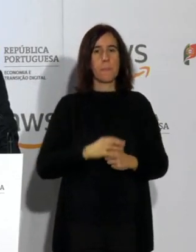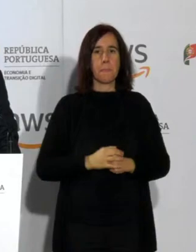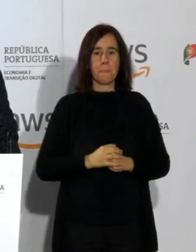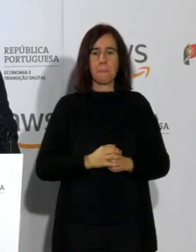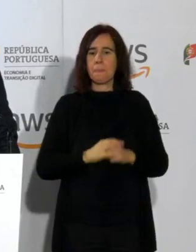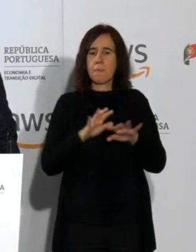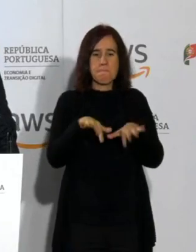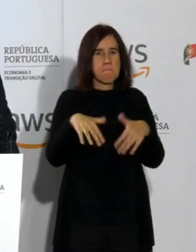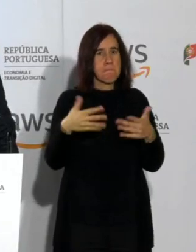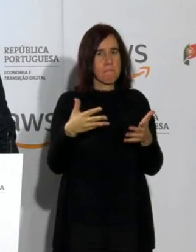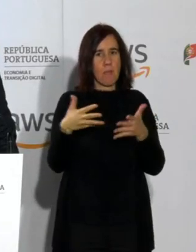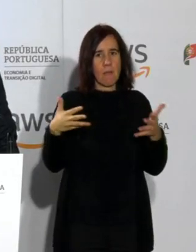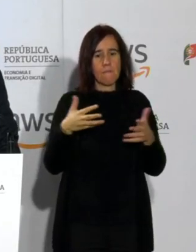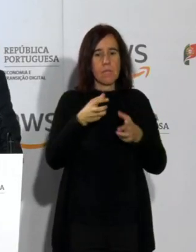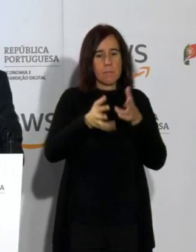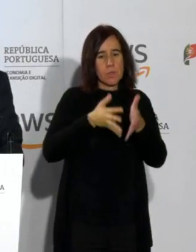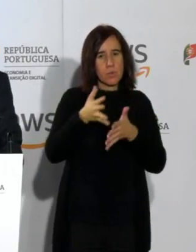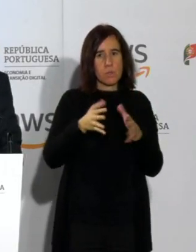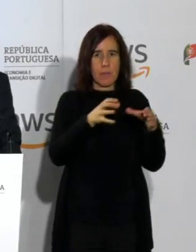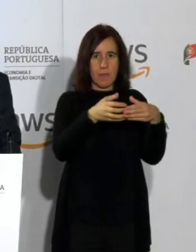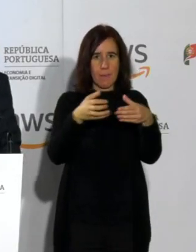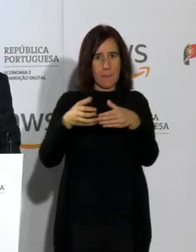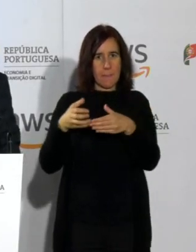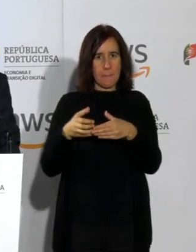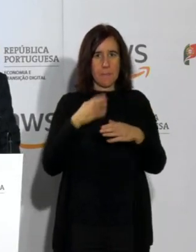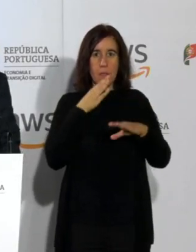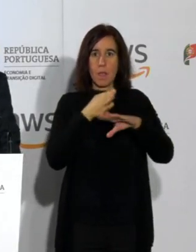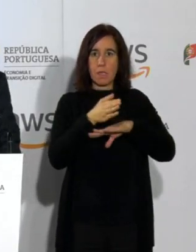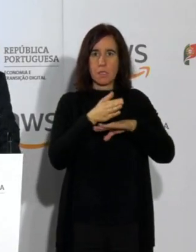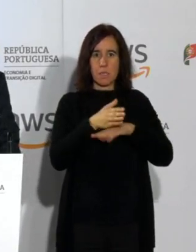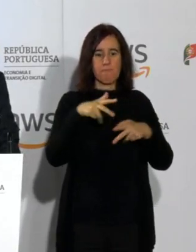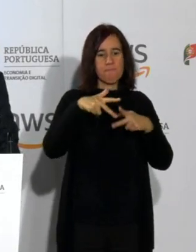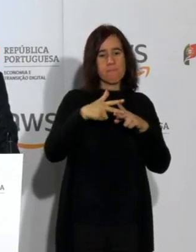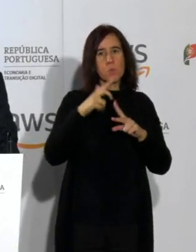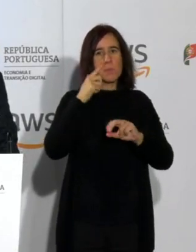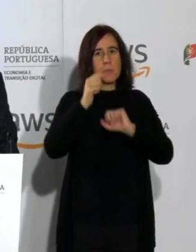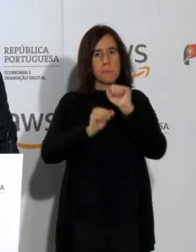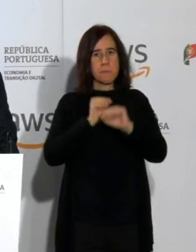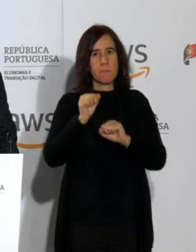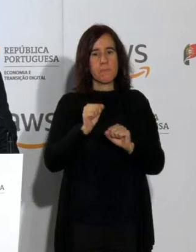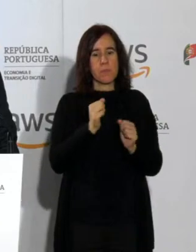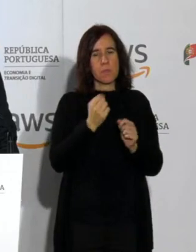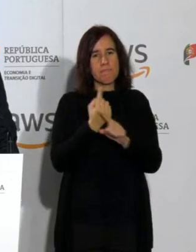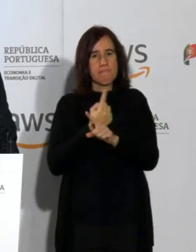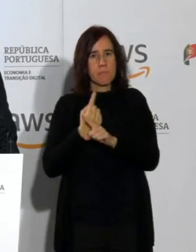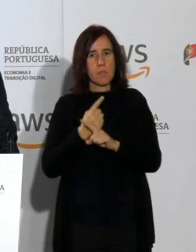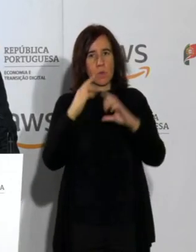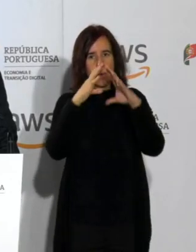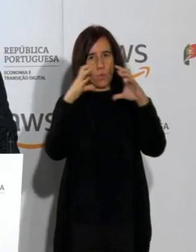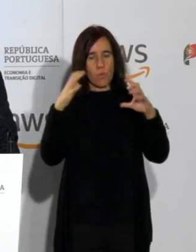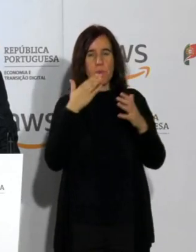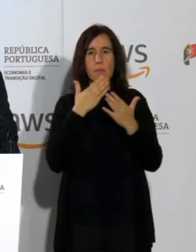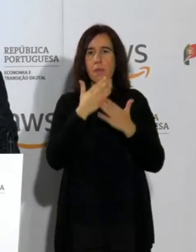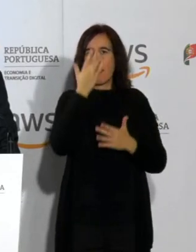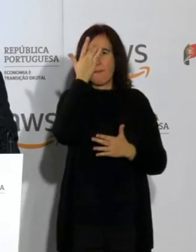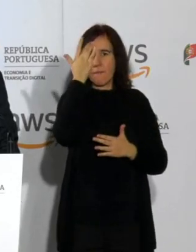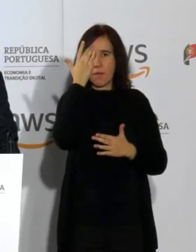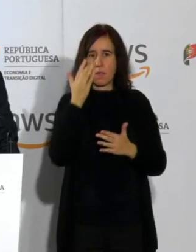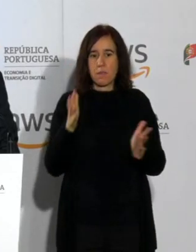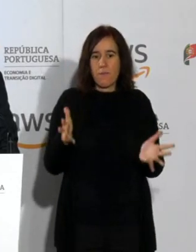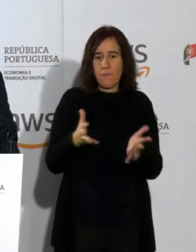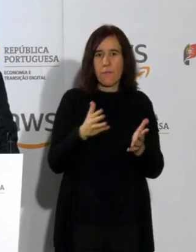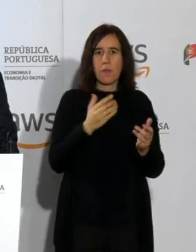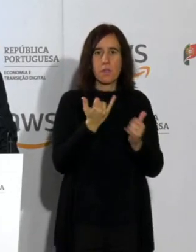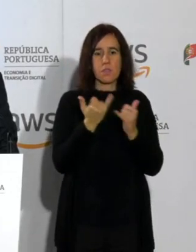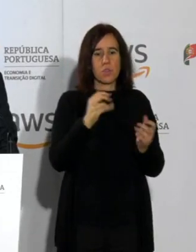ou indústria e as suas equipas, dando-lhes acesso a ferramentas e conhecimentos de computação em nuvem, facilitando e introduzindo desta forma a